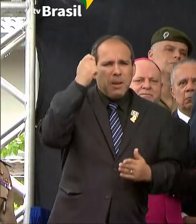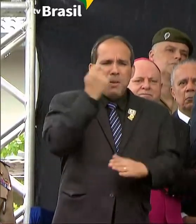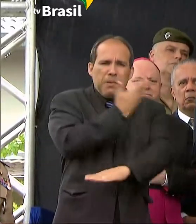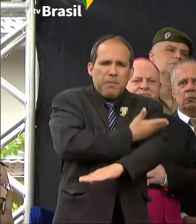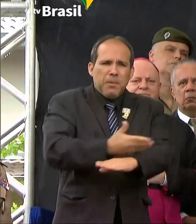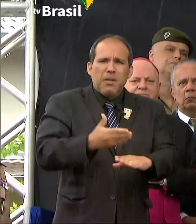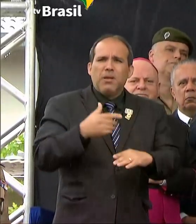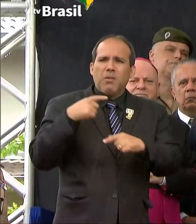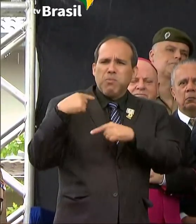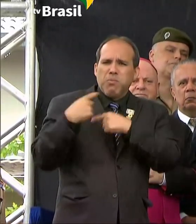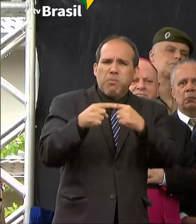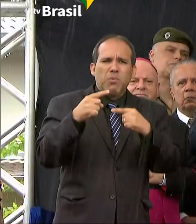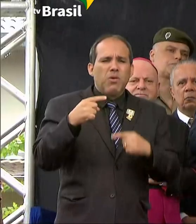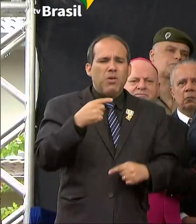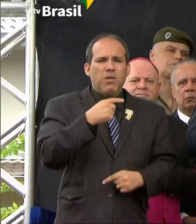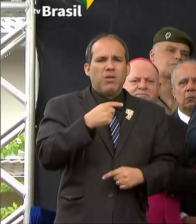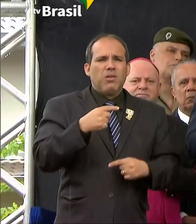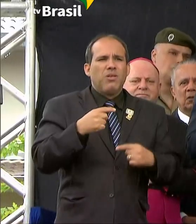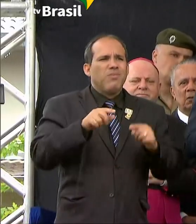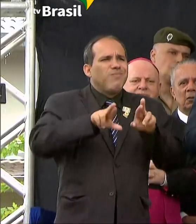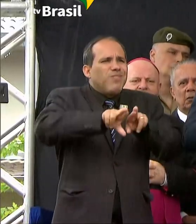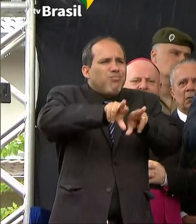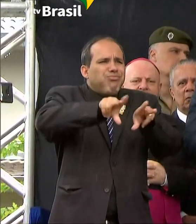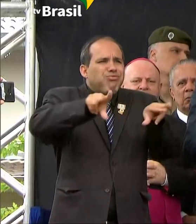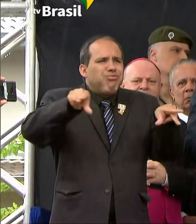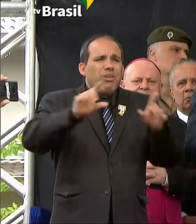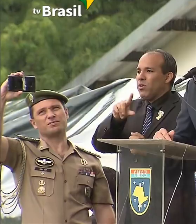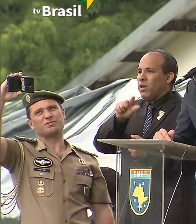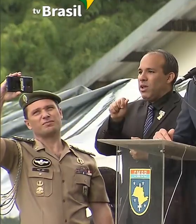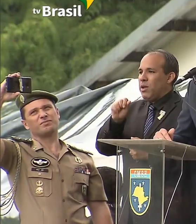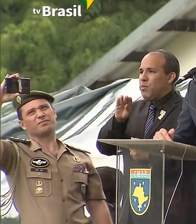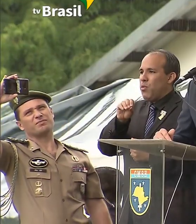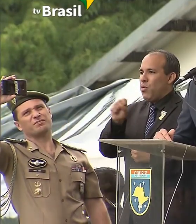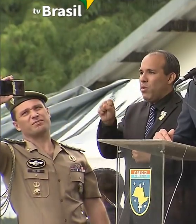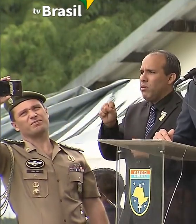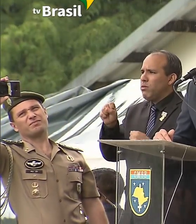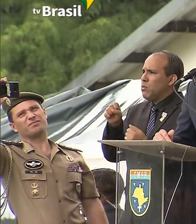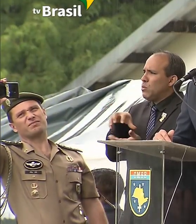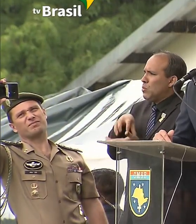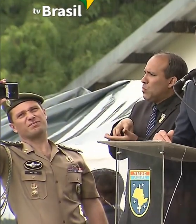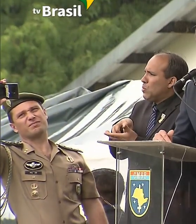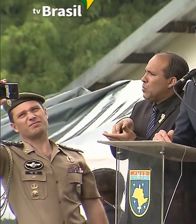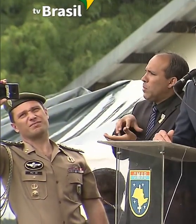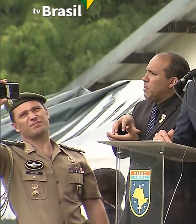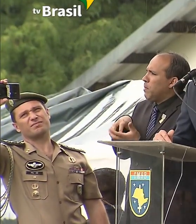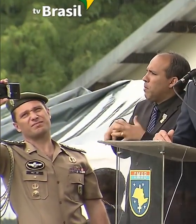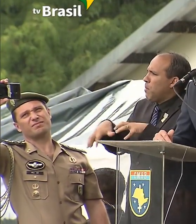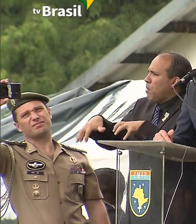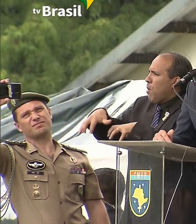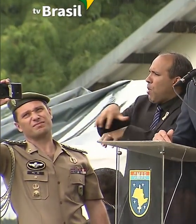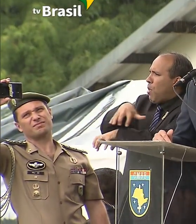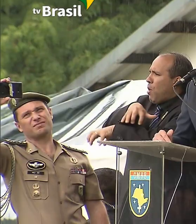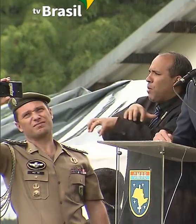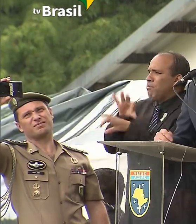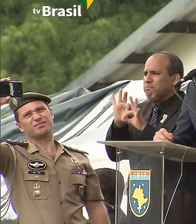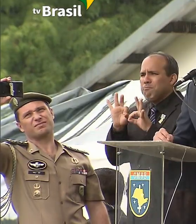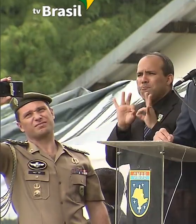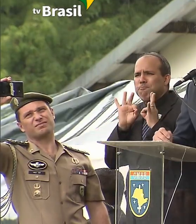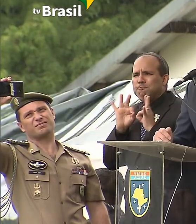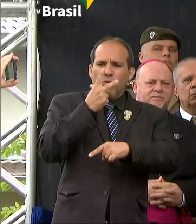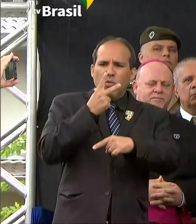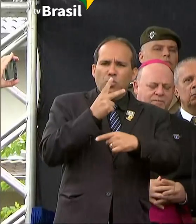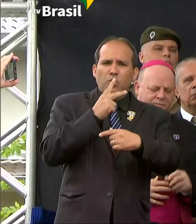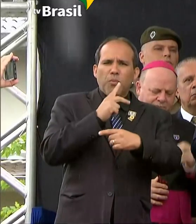afrodescendentes, amarelos, todos, aqui terá espaço para todos. O presidente Bolsonaro também destacou a qualidade do